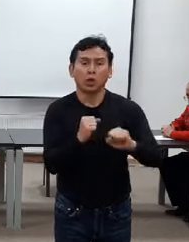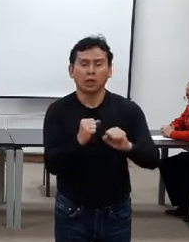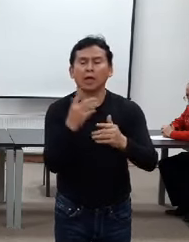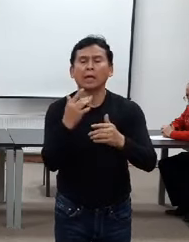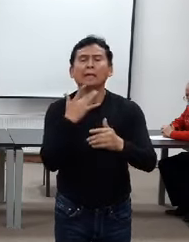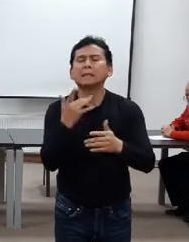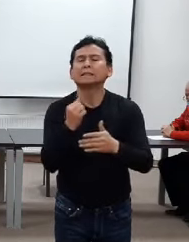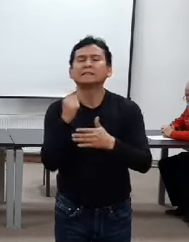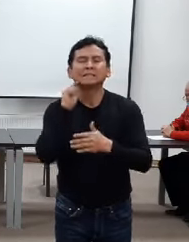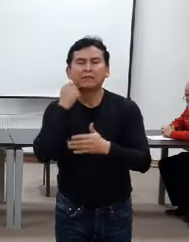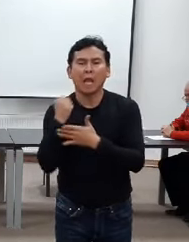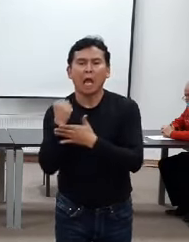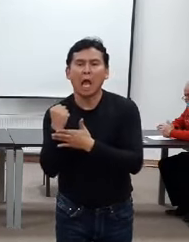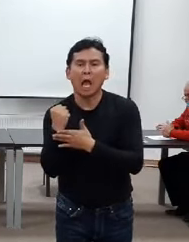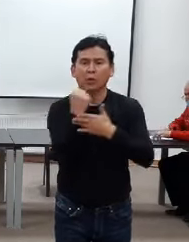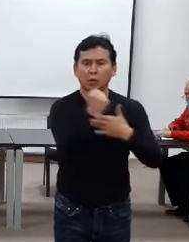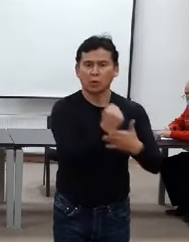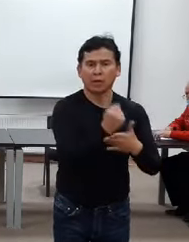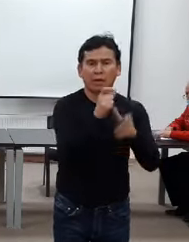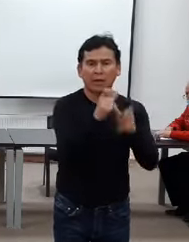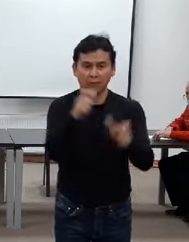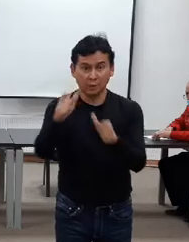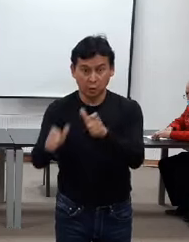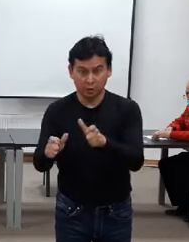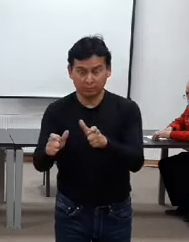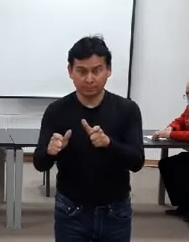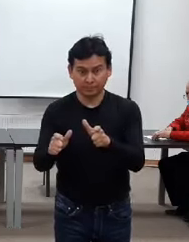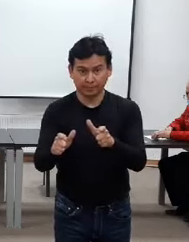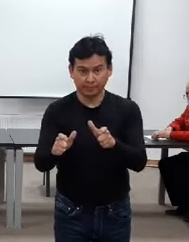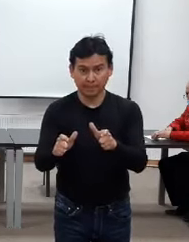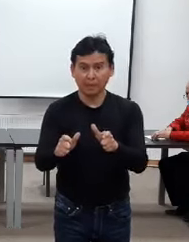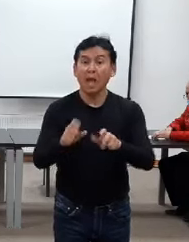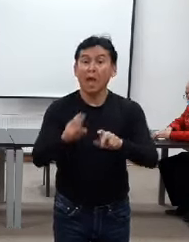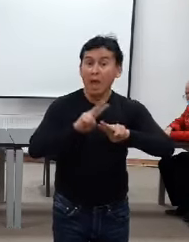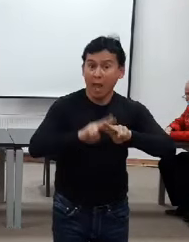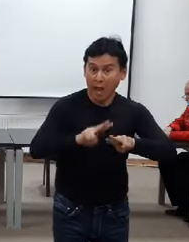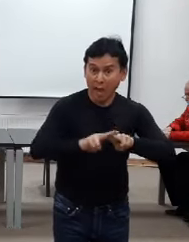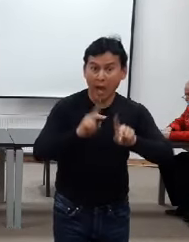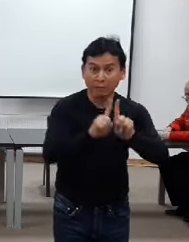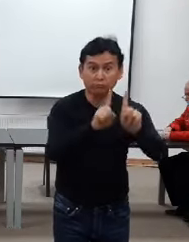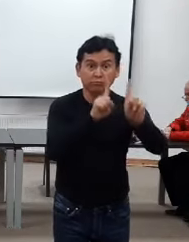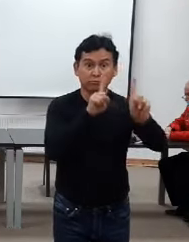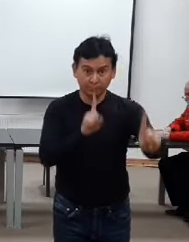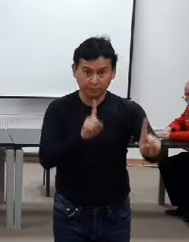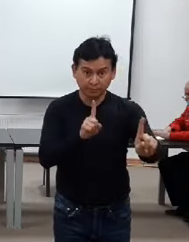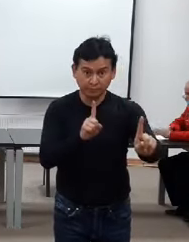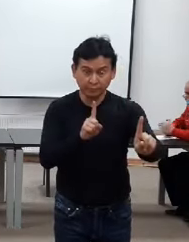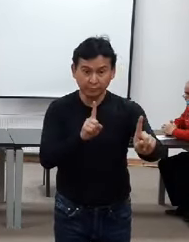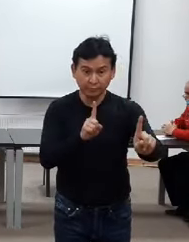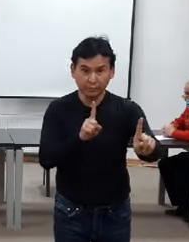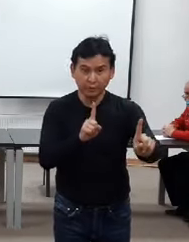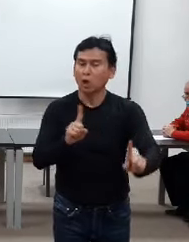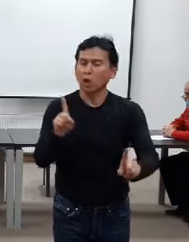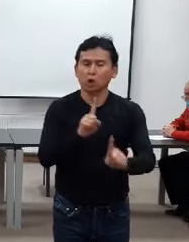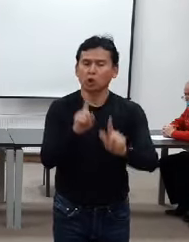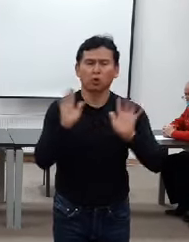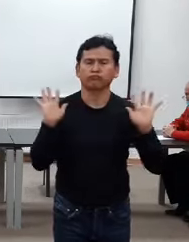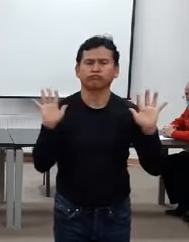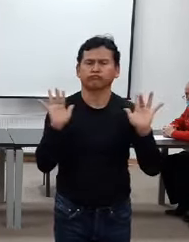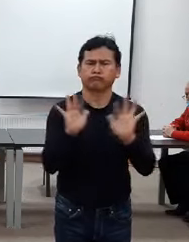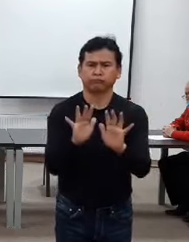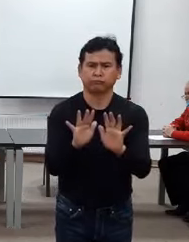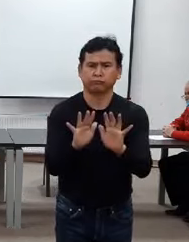contribuir a que las personas efectúen el aislamiento social, no se aglomeren